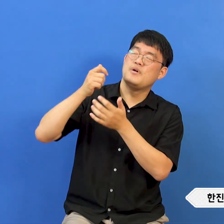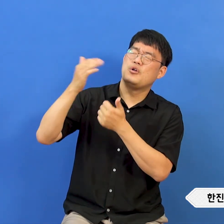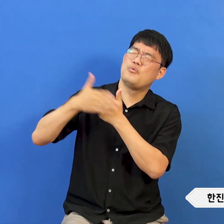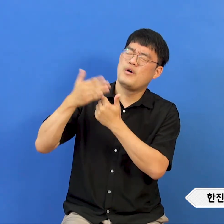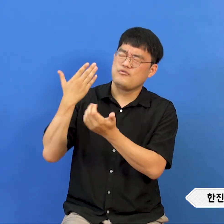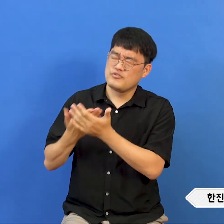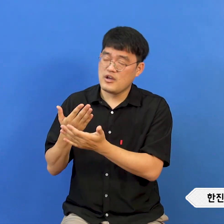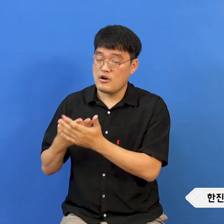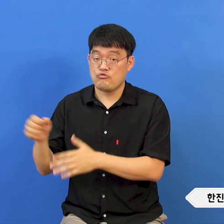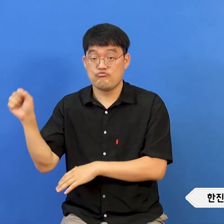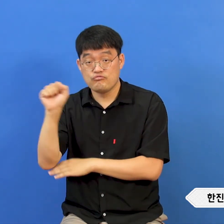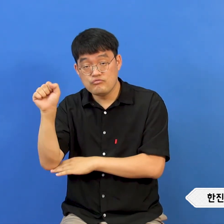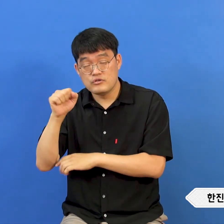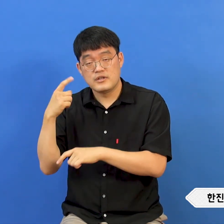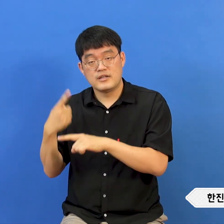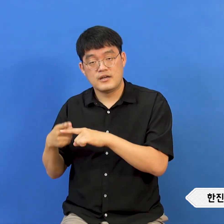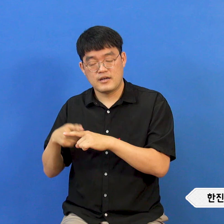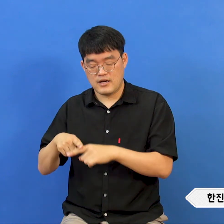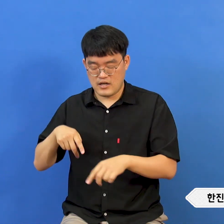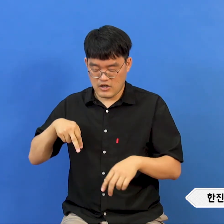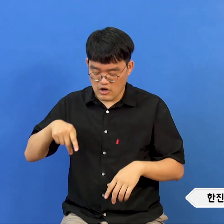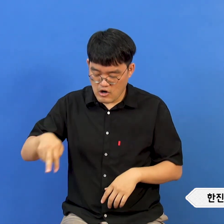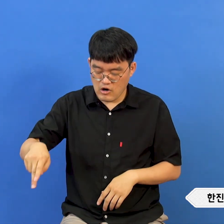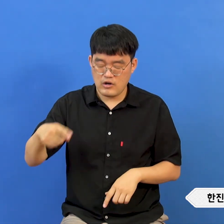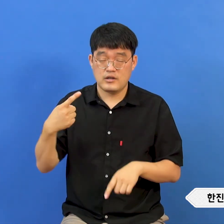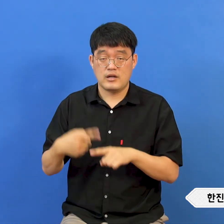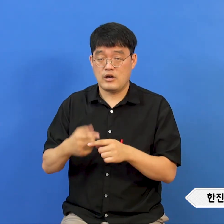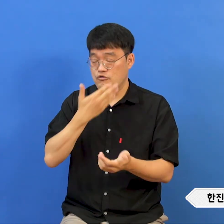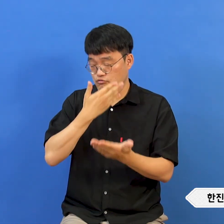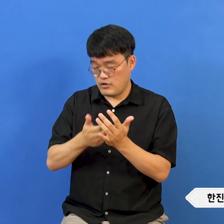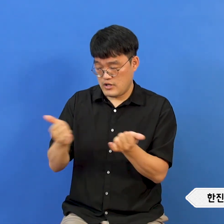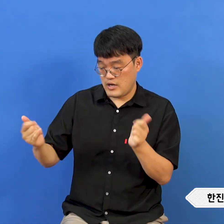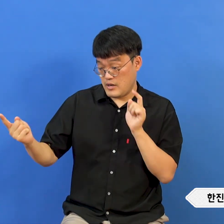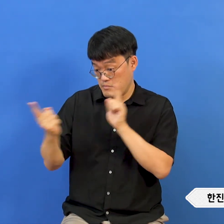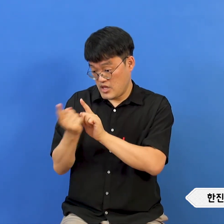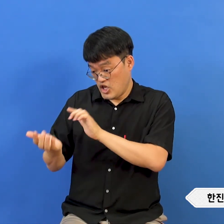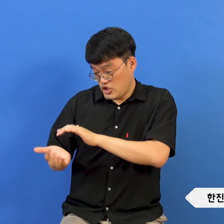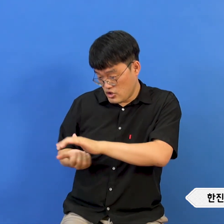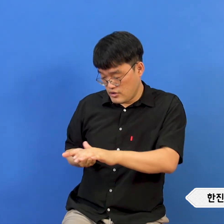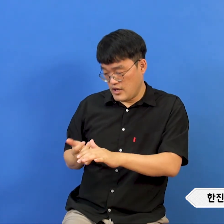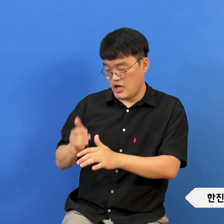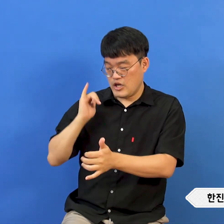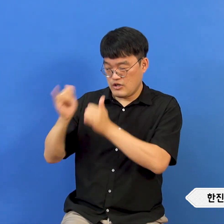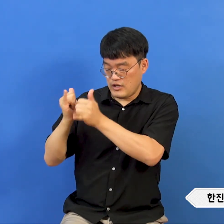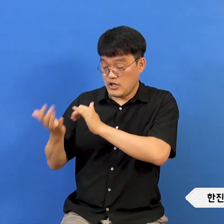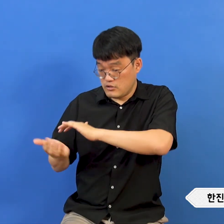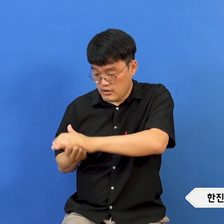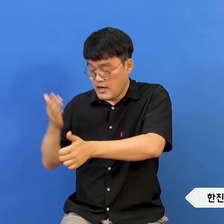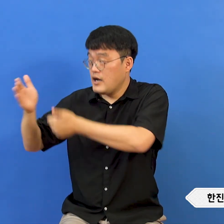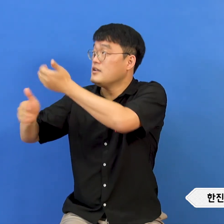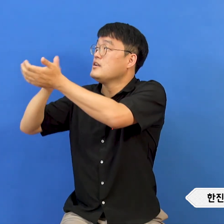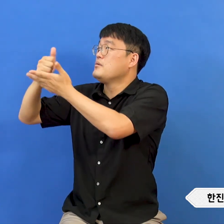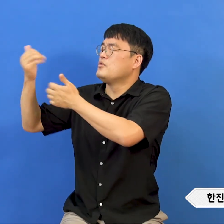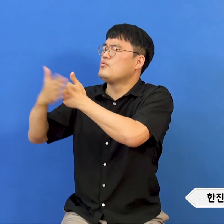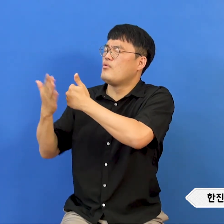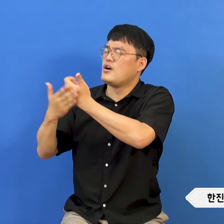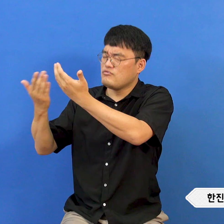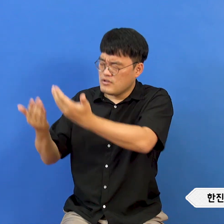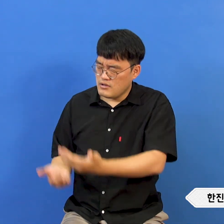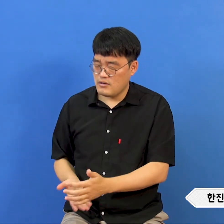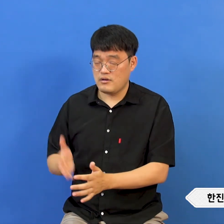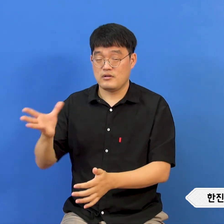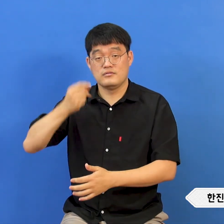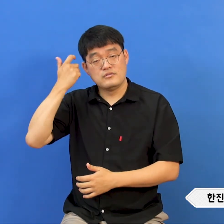운전을 하다가, 아니면 길을 가다가, 아니면 중요한 사람 만나기 직전에, 전화하기 직전에 하나님 도와주세요,